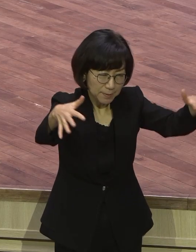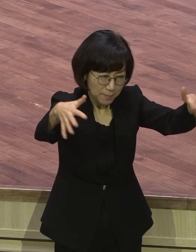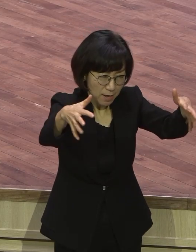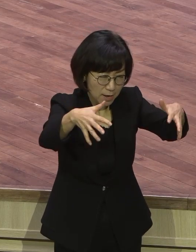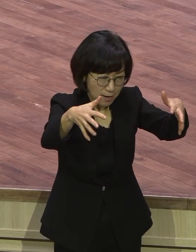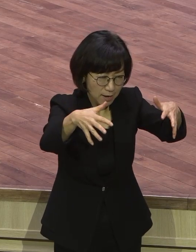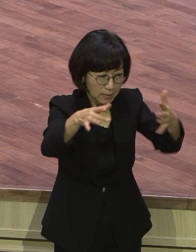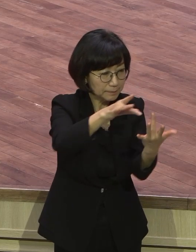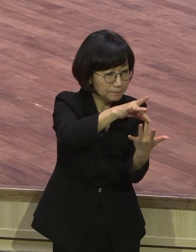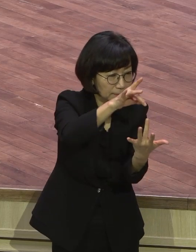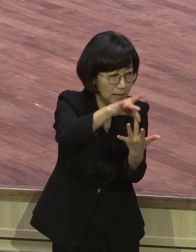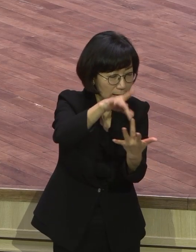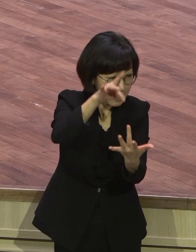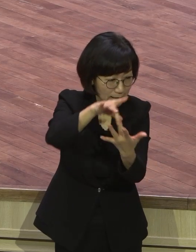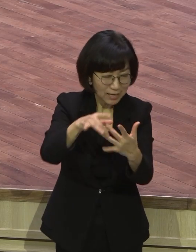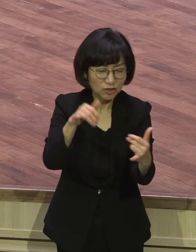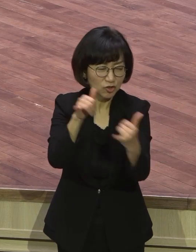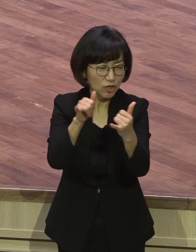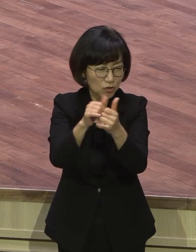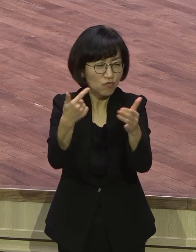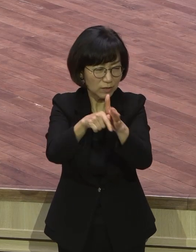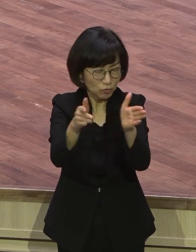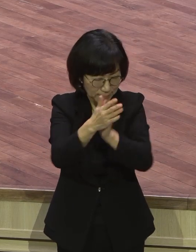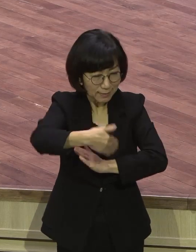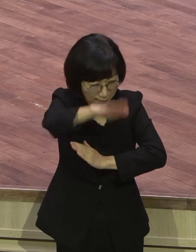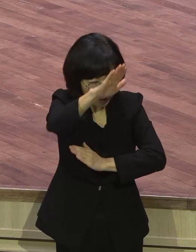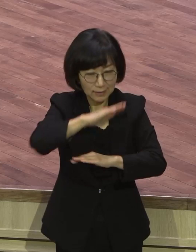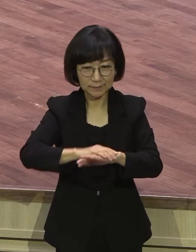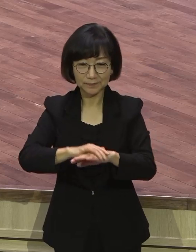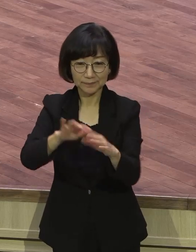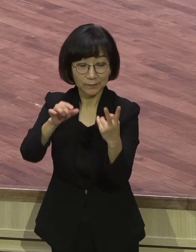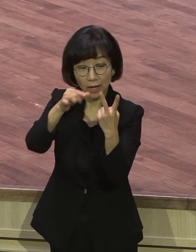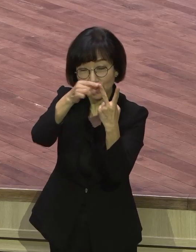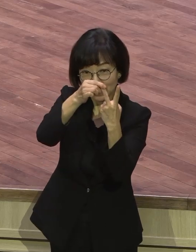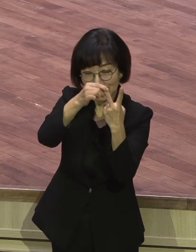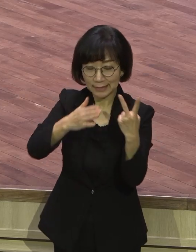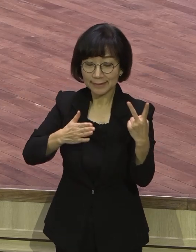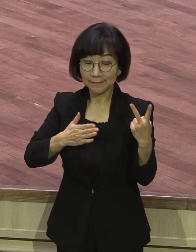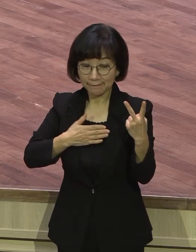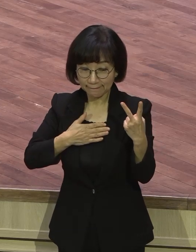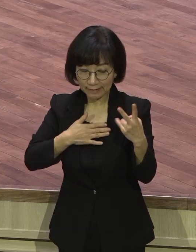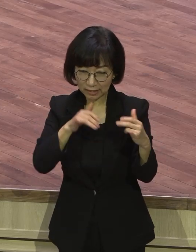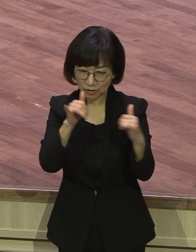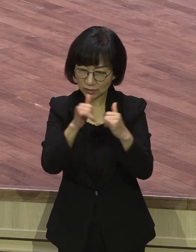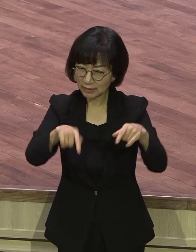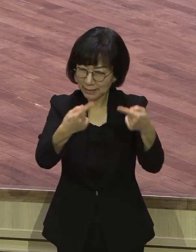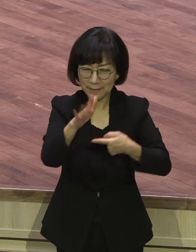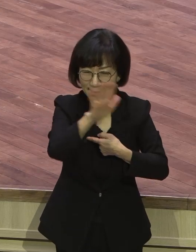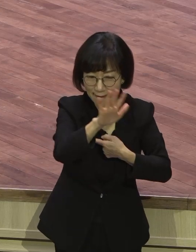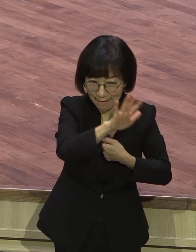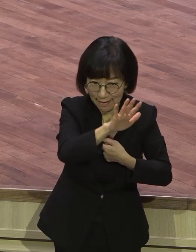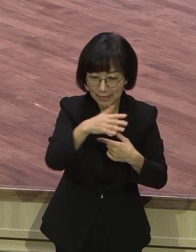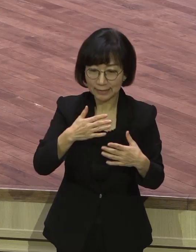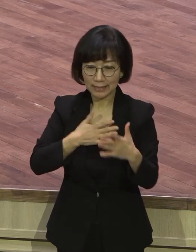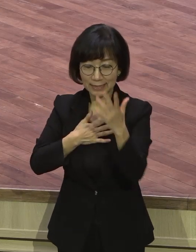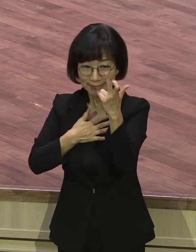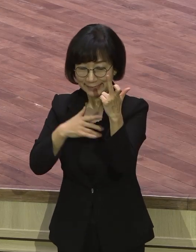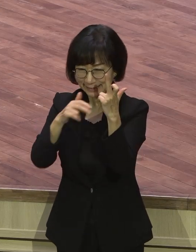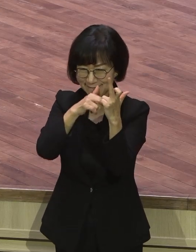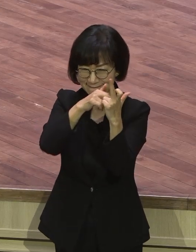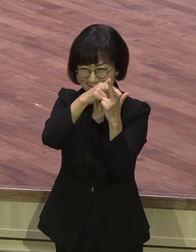싸우러 나가라. 다른 하나는 모세 자신은 전쟁에 참여하지 않고 산 꼭대에